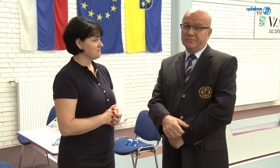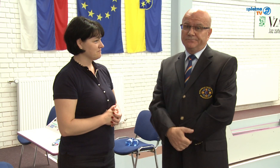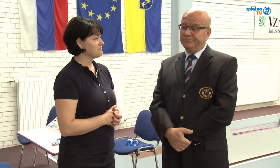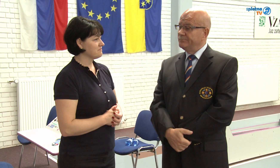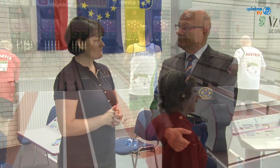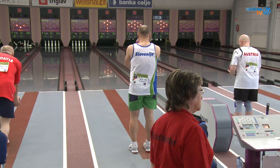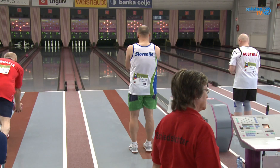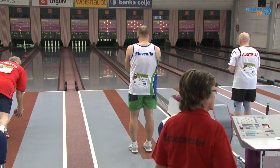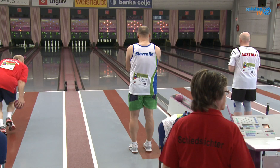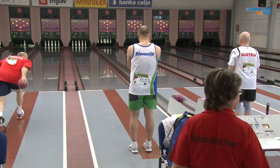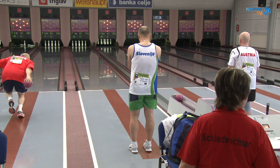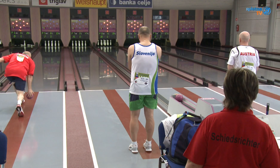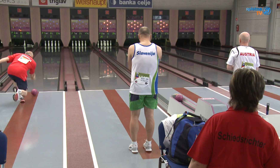V intervjuju...